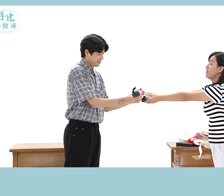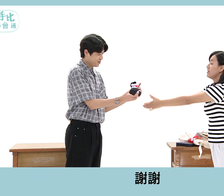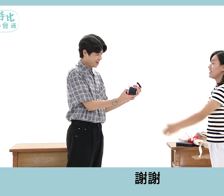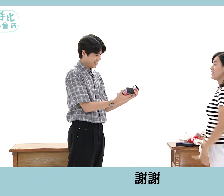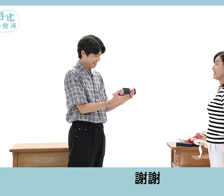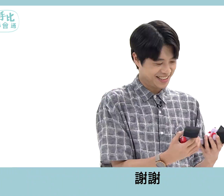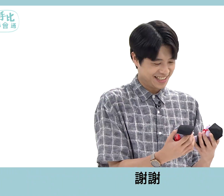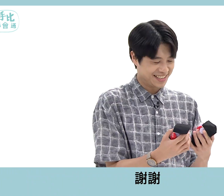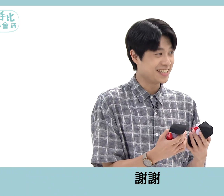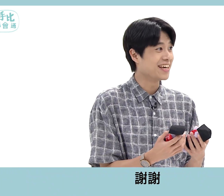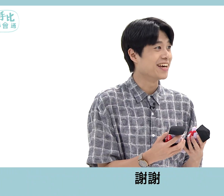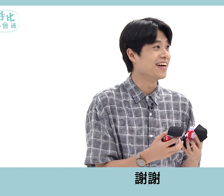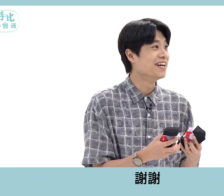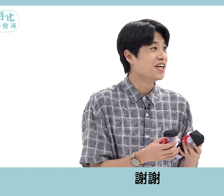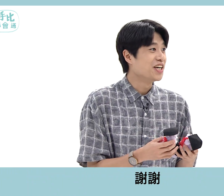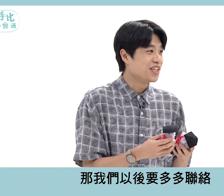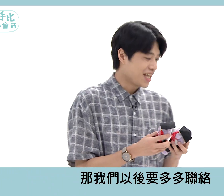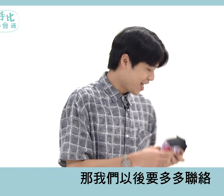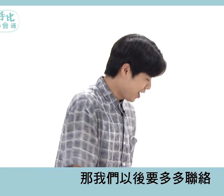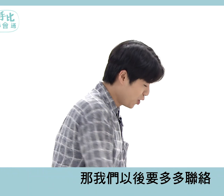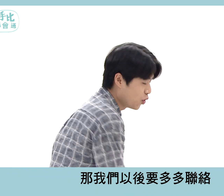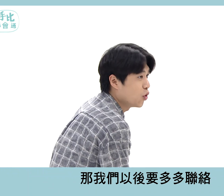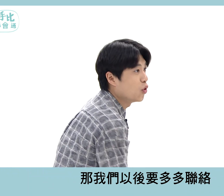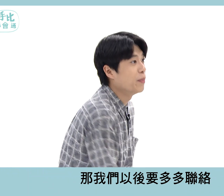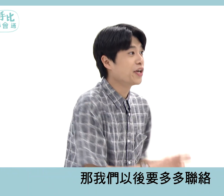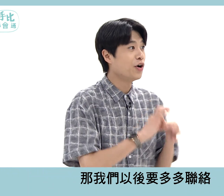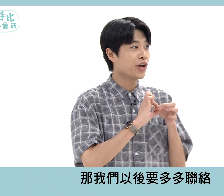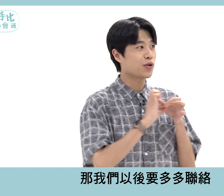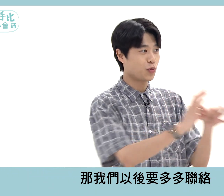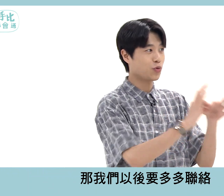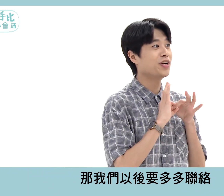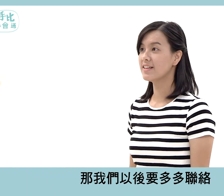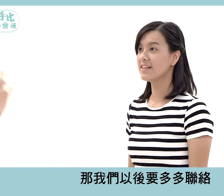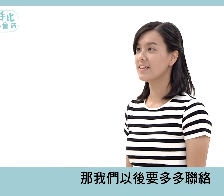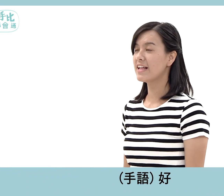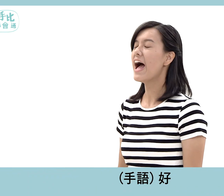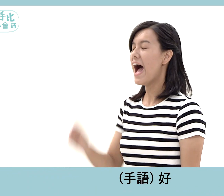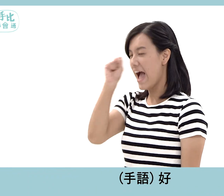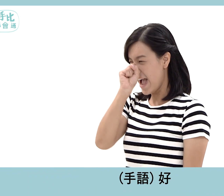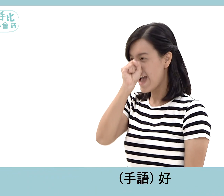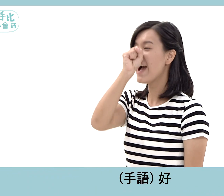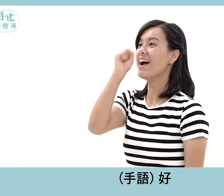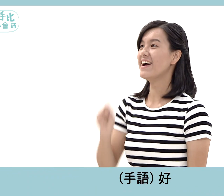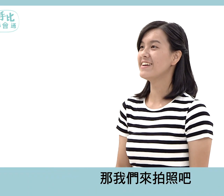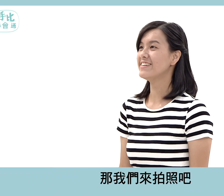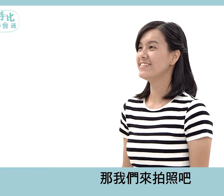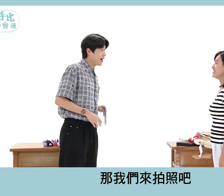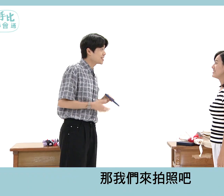哇，谢谢，那我们以后要多多联络哦。那我们来拍照吧，